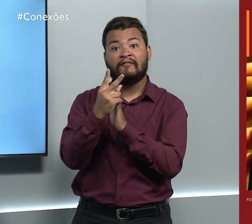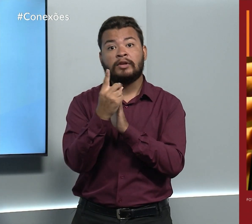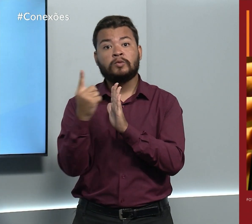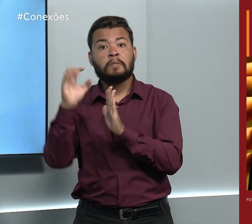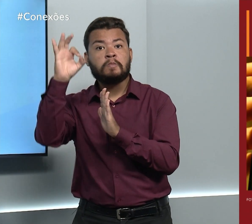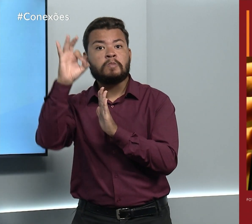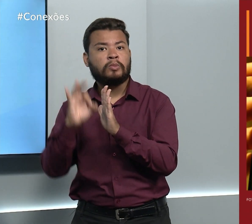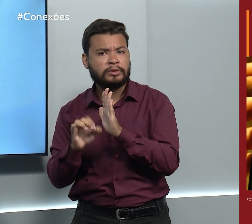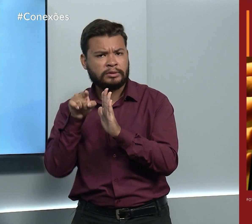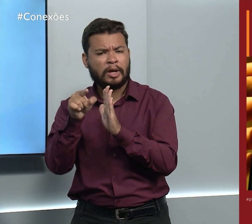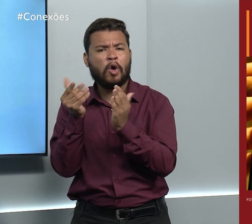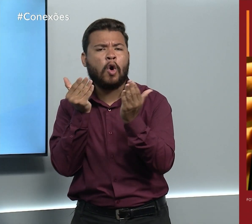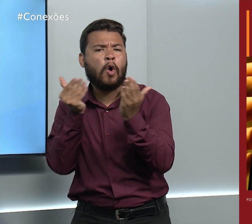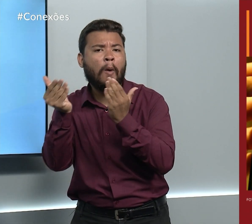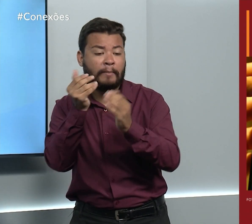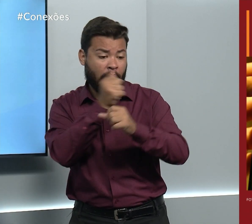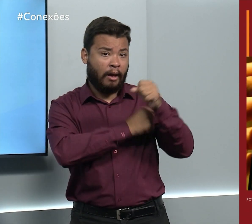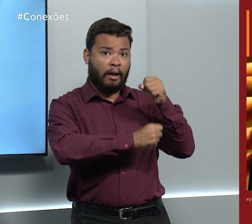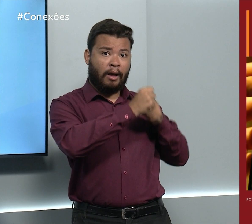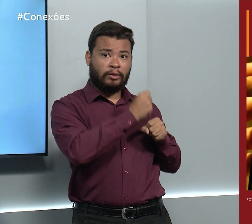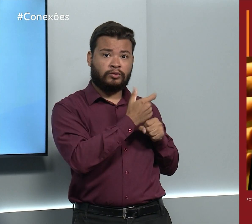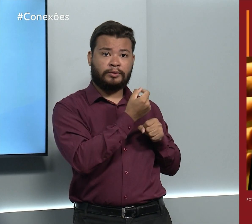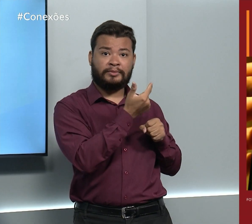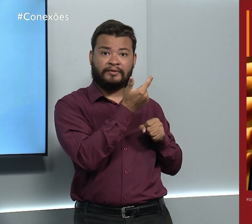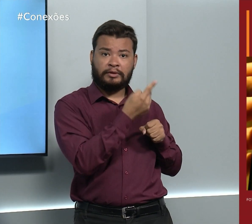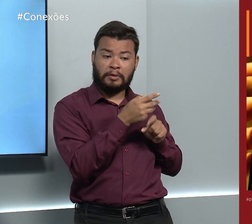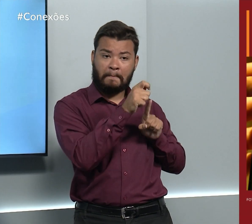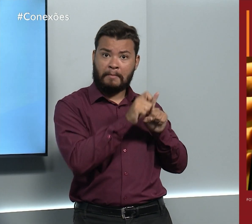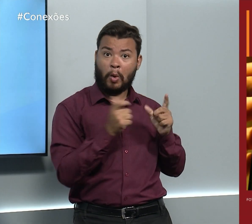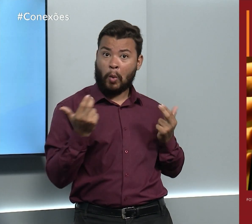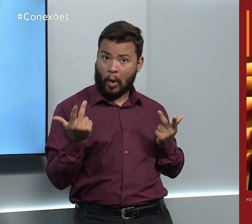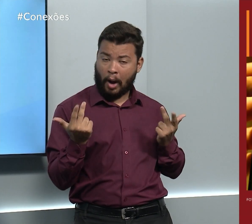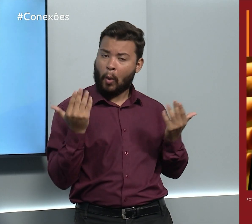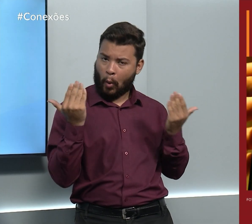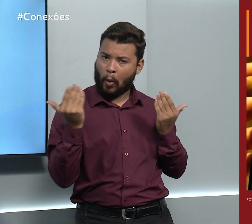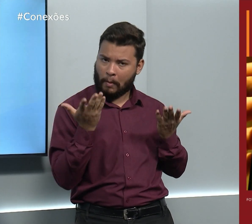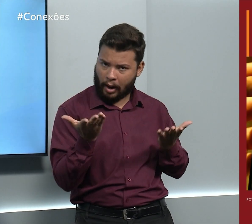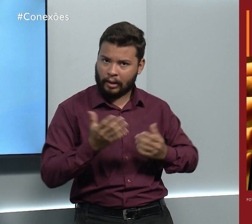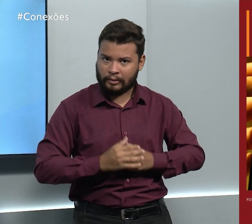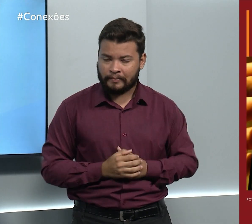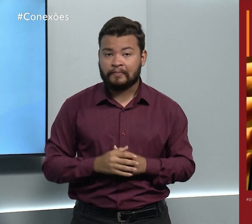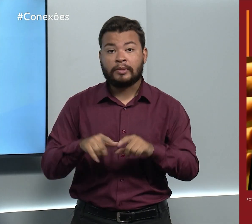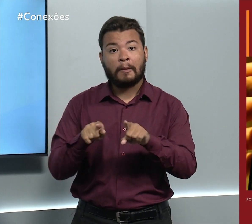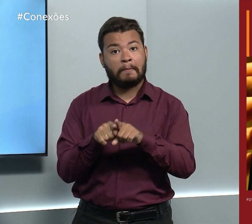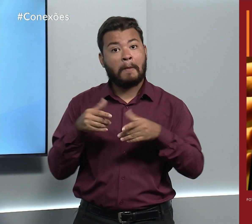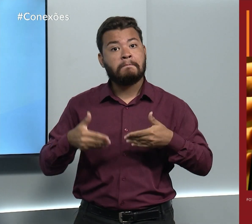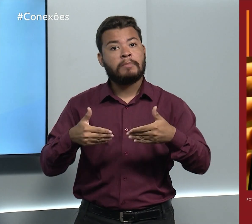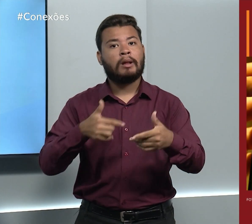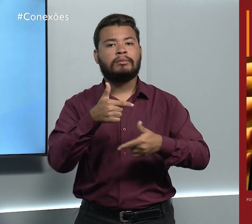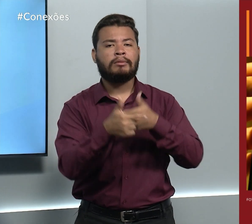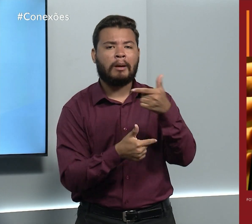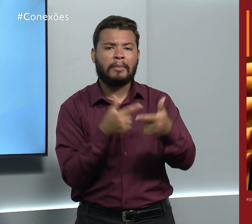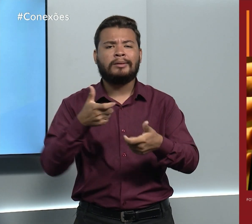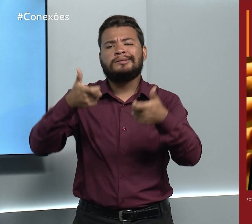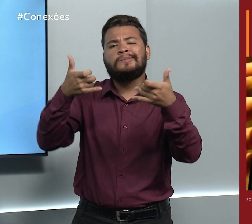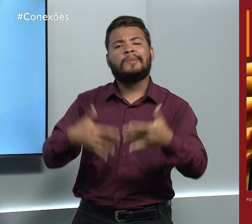ao mesmo mês de 2023. Ainda de acordo com o Ministério do Trabalho, mais de